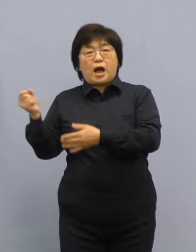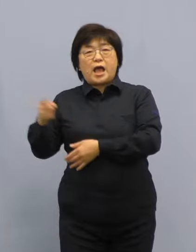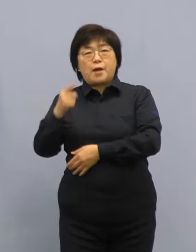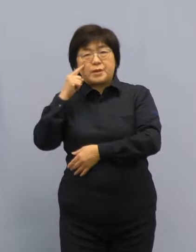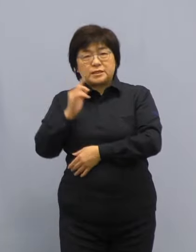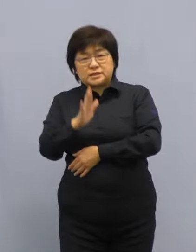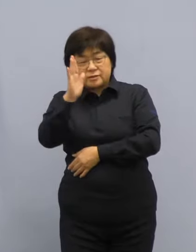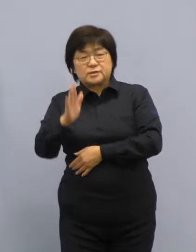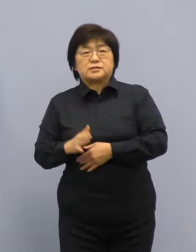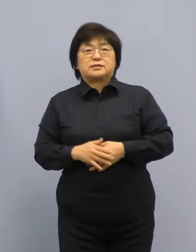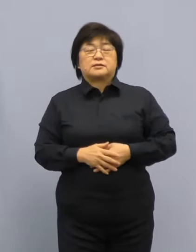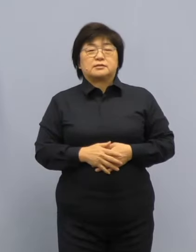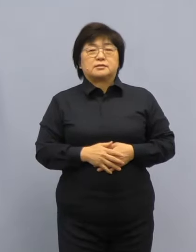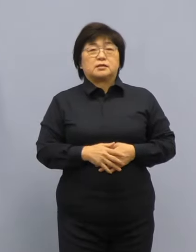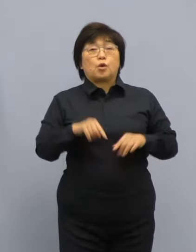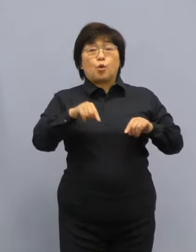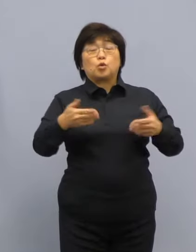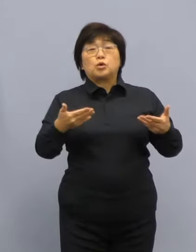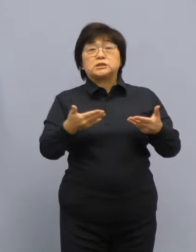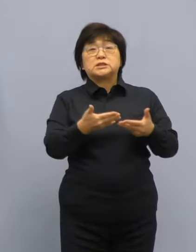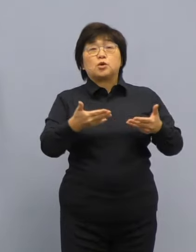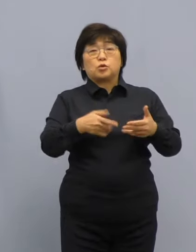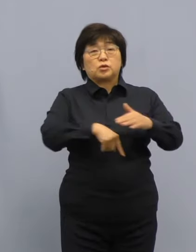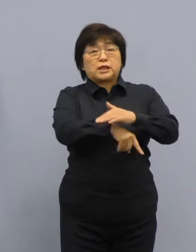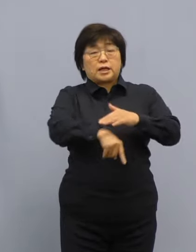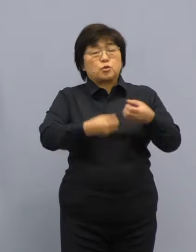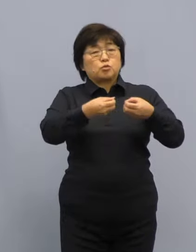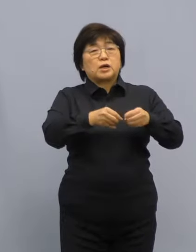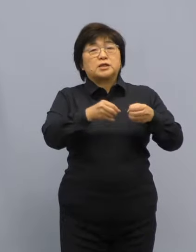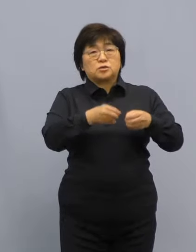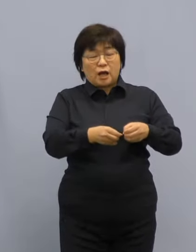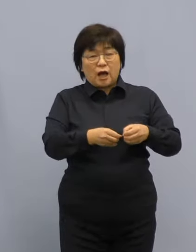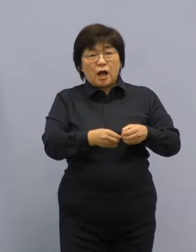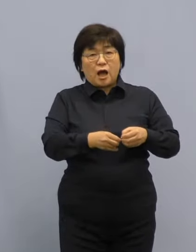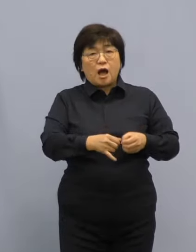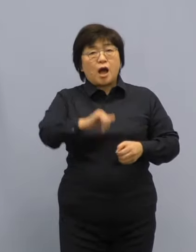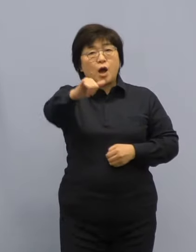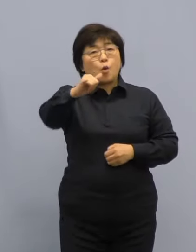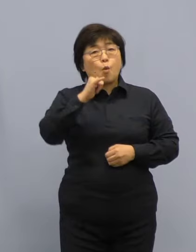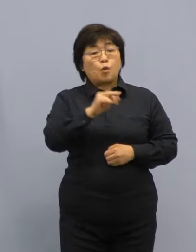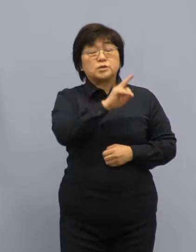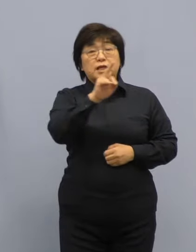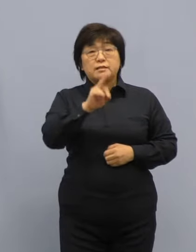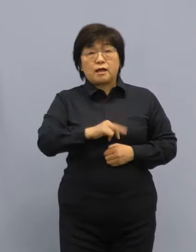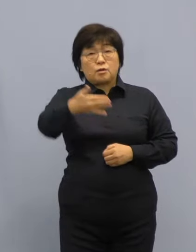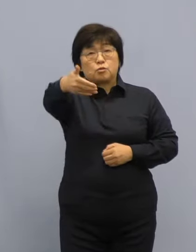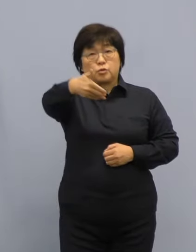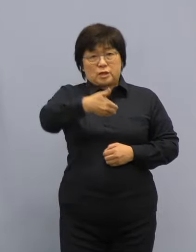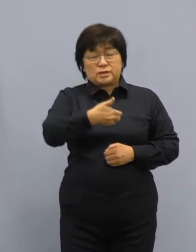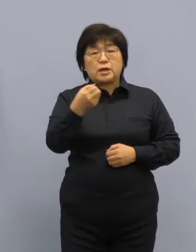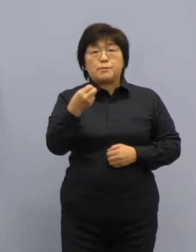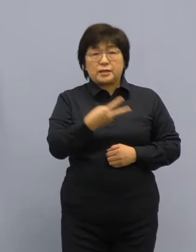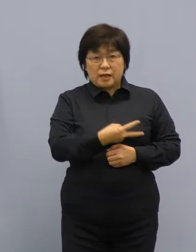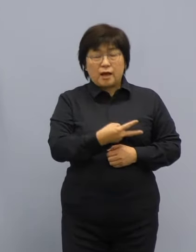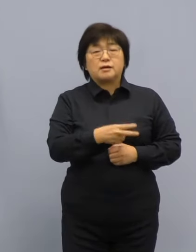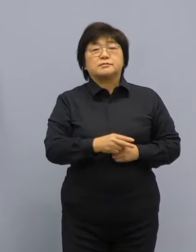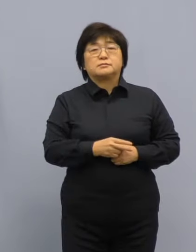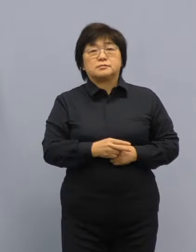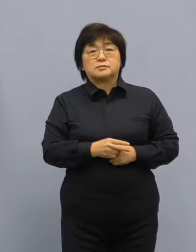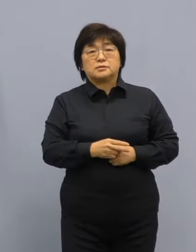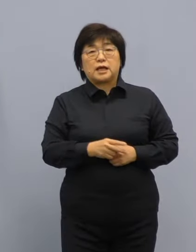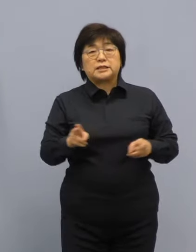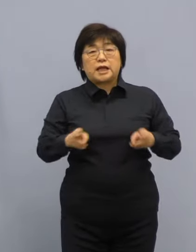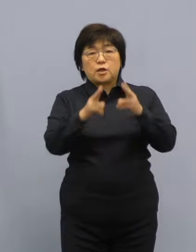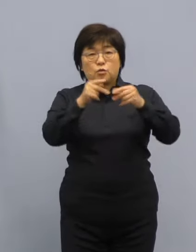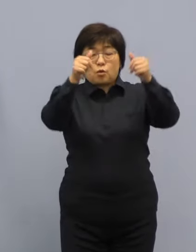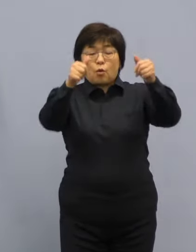。本事業の詳しい内容につきましてはコールセンターへのお問い合わせをいただきますか、いただくか専用のホーム